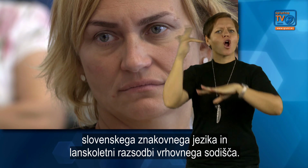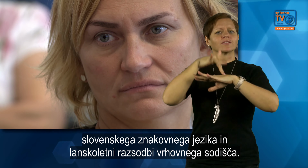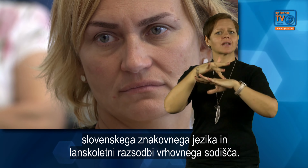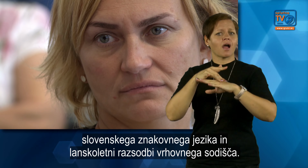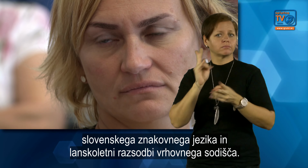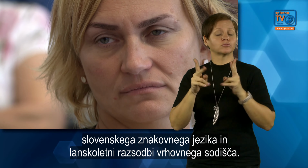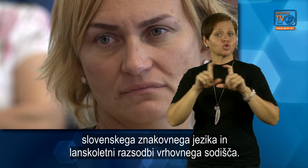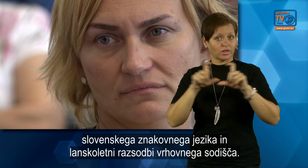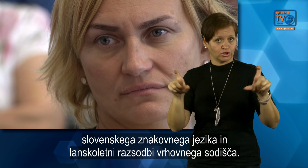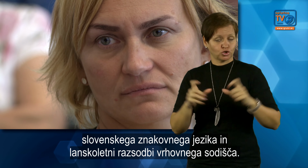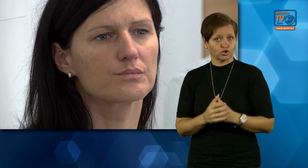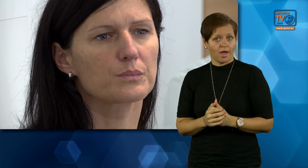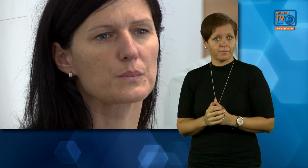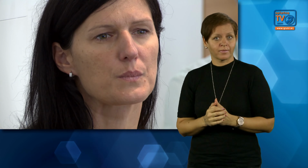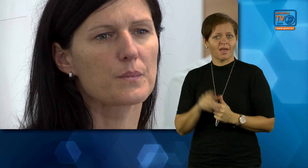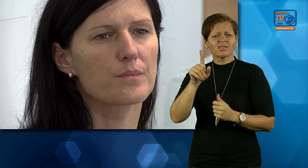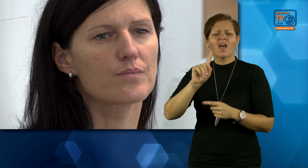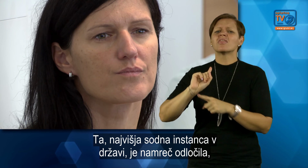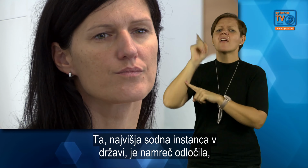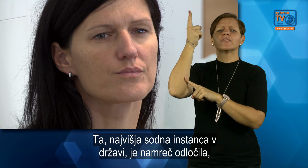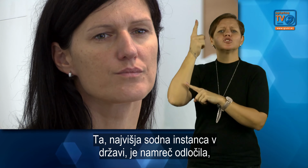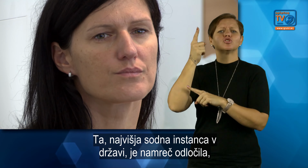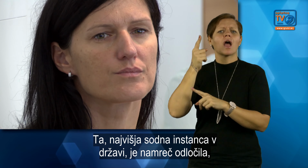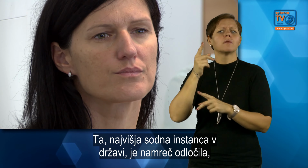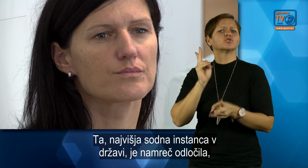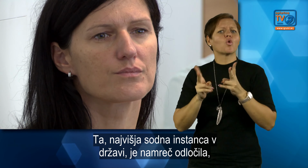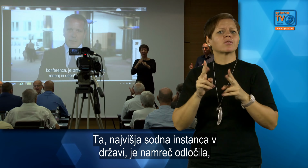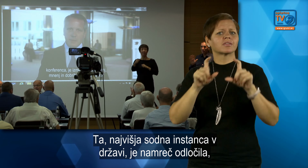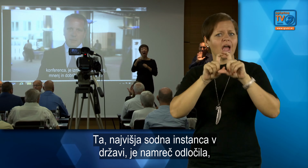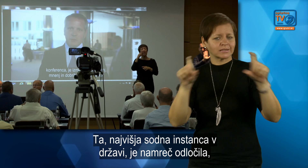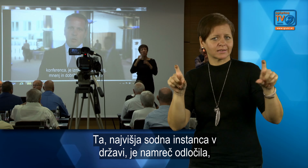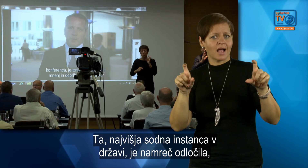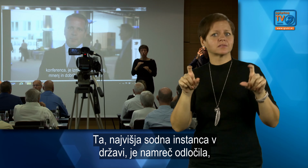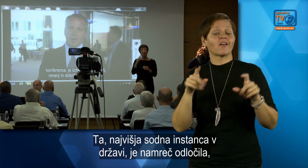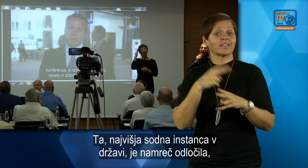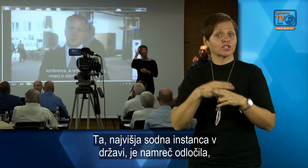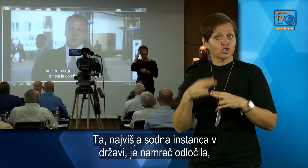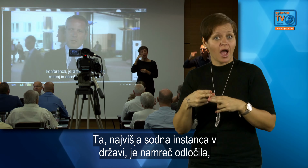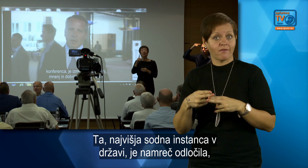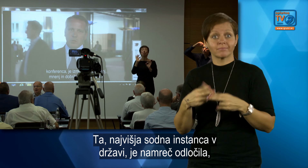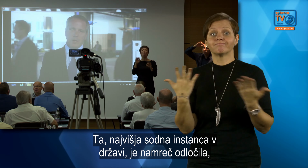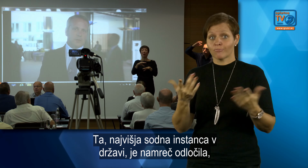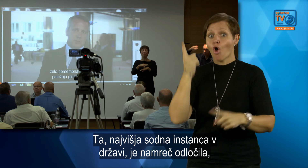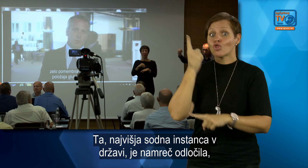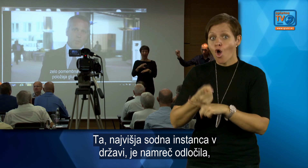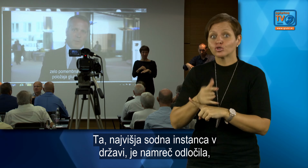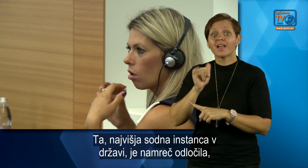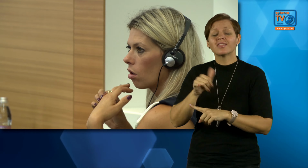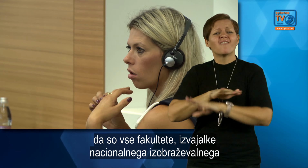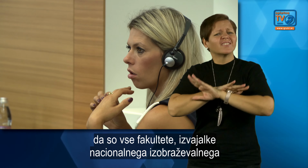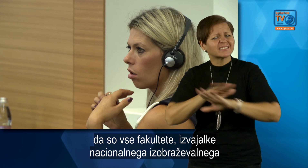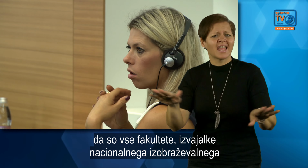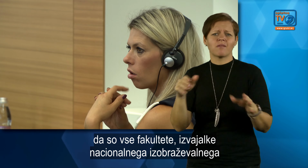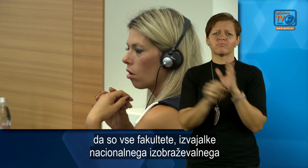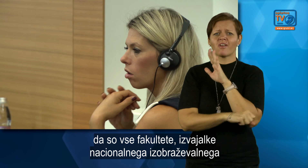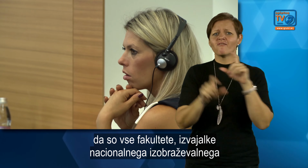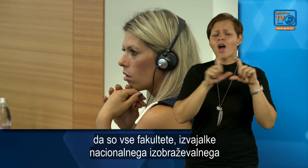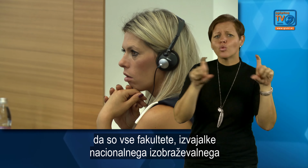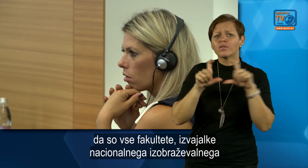razsodbi Vrhovnega sodišča. Ta najvišja sodna instanca v državi je namreč odločila, da so